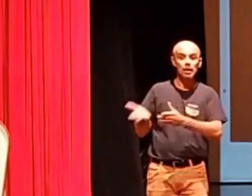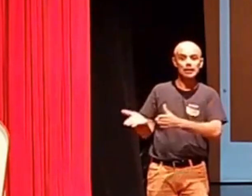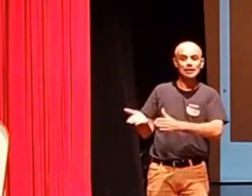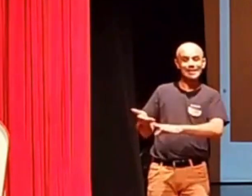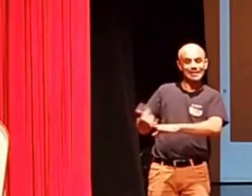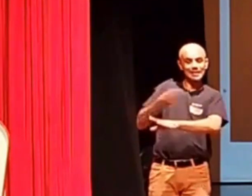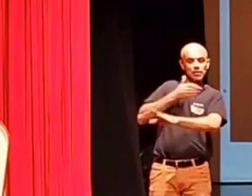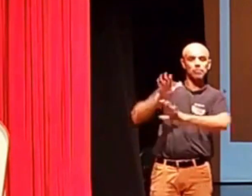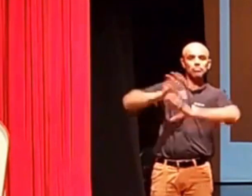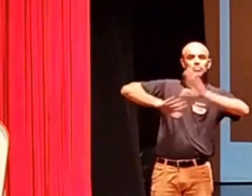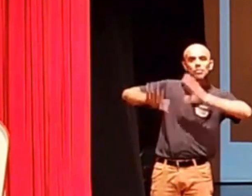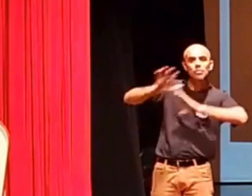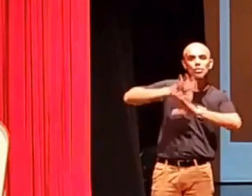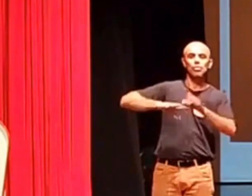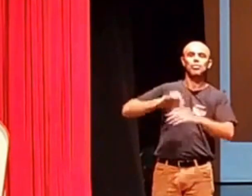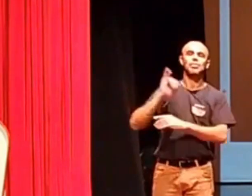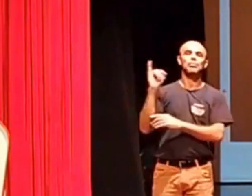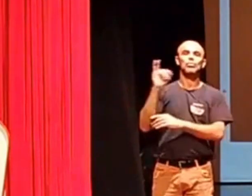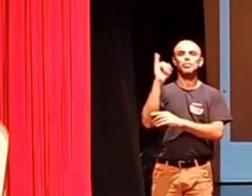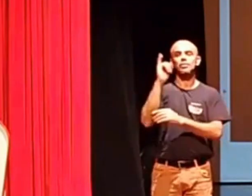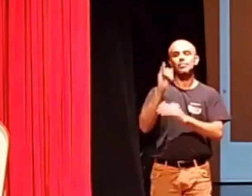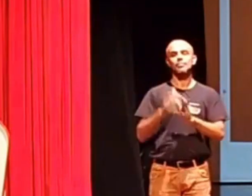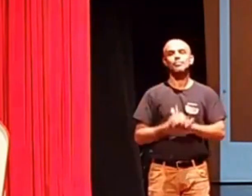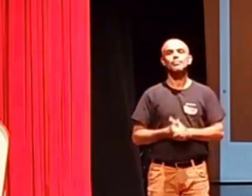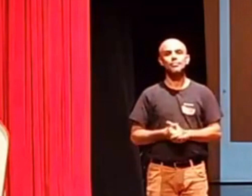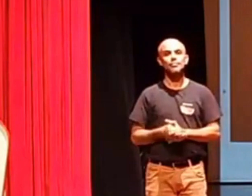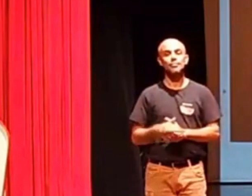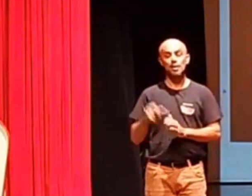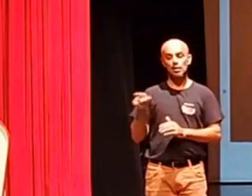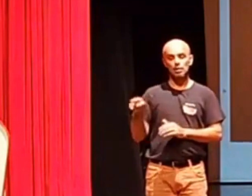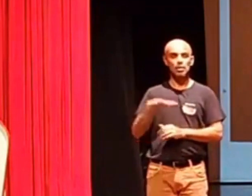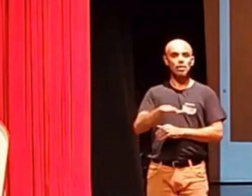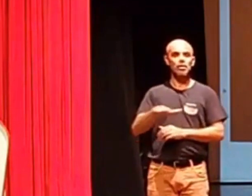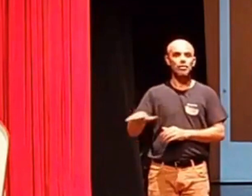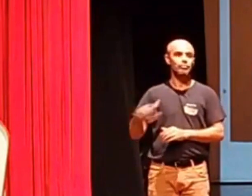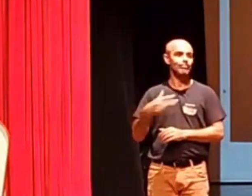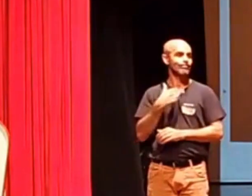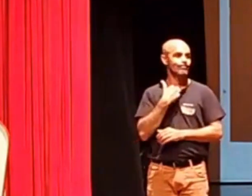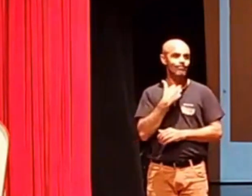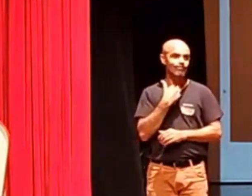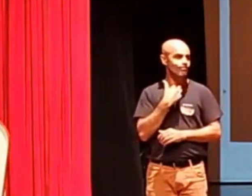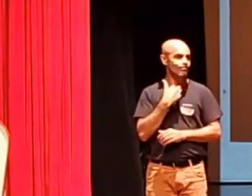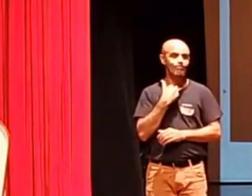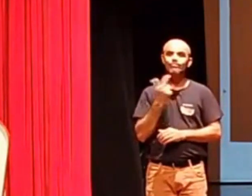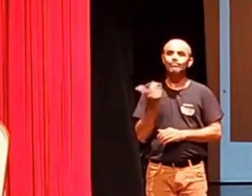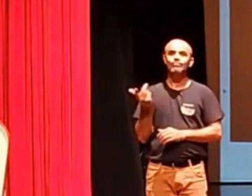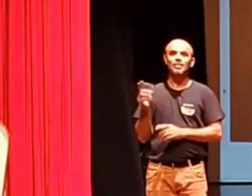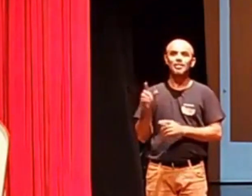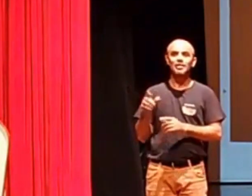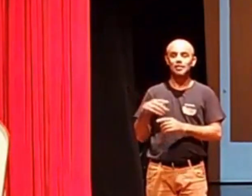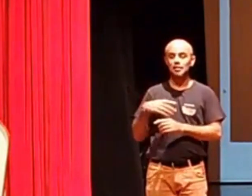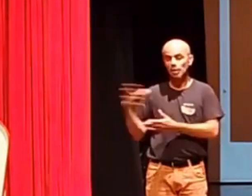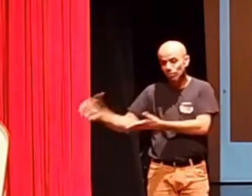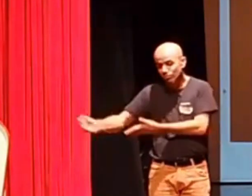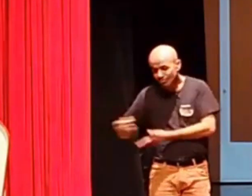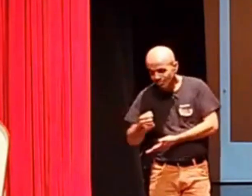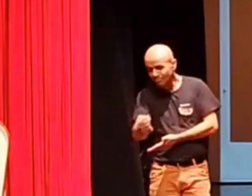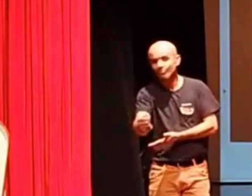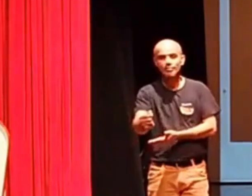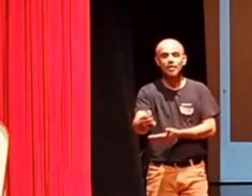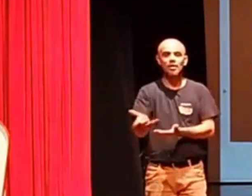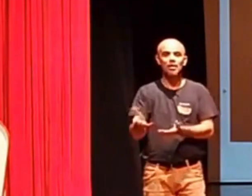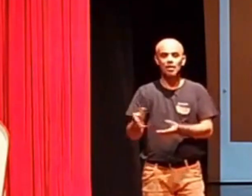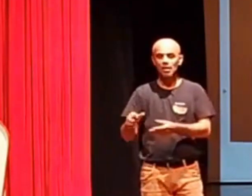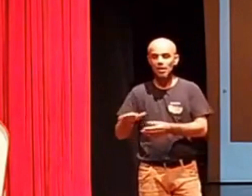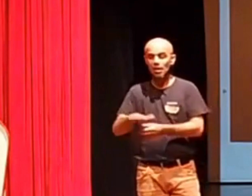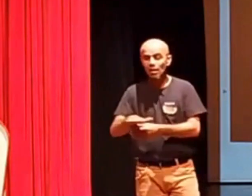preventivo é tão importante. Para que essa criança não tenha que ser colocada ou